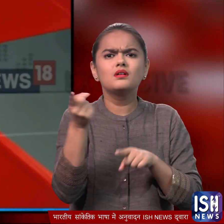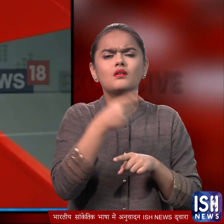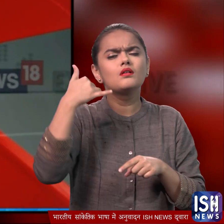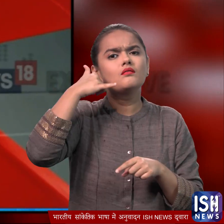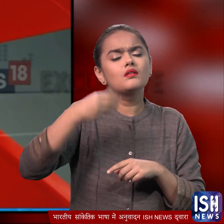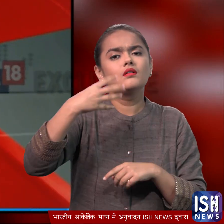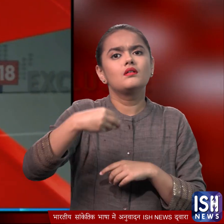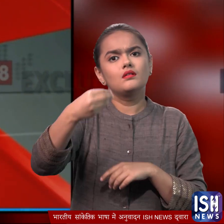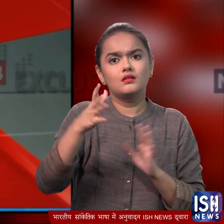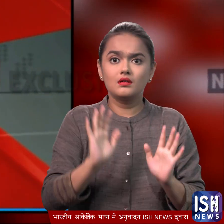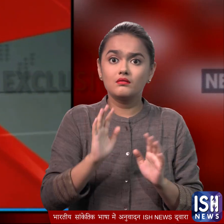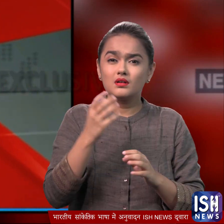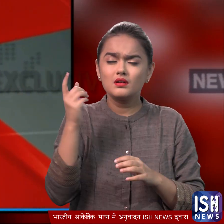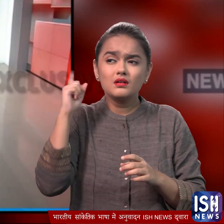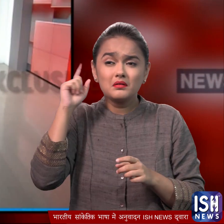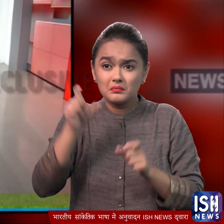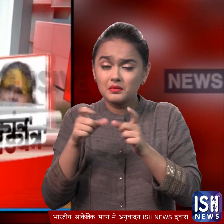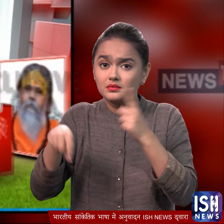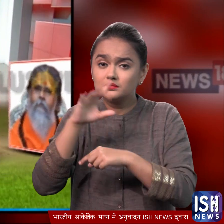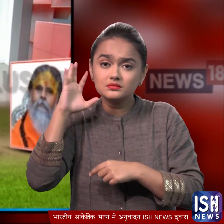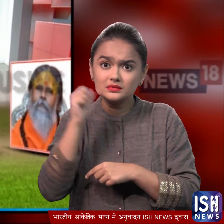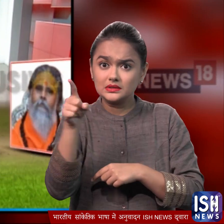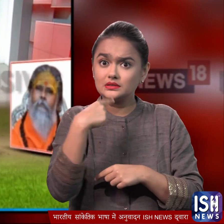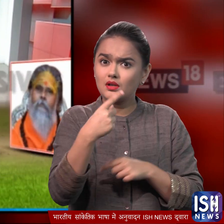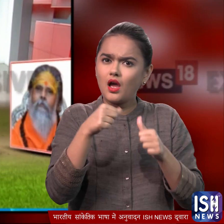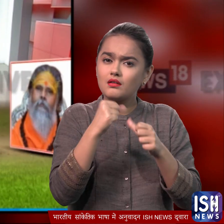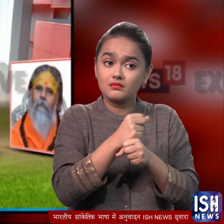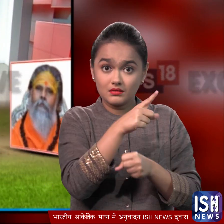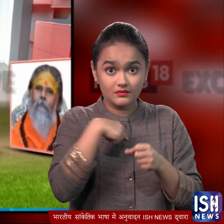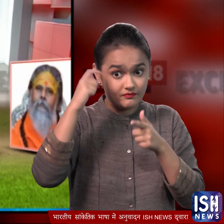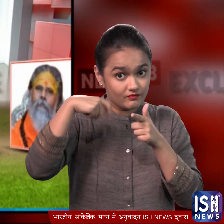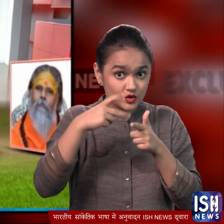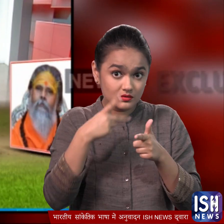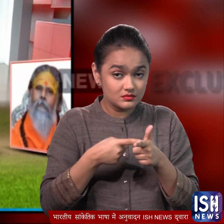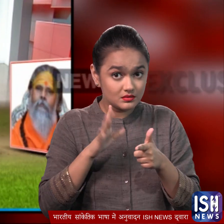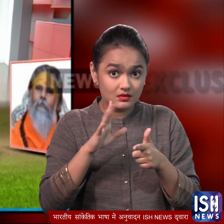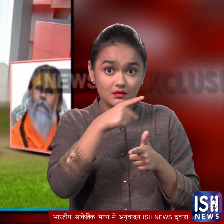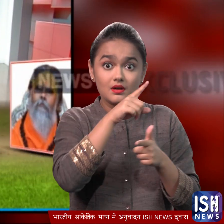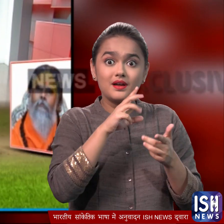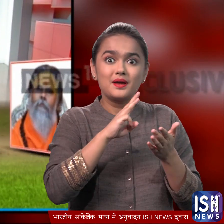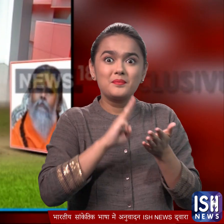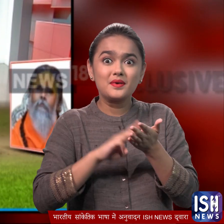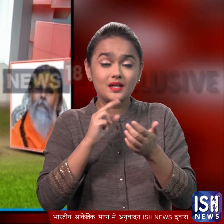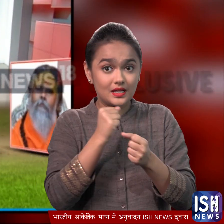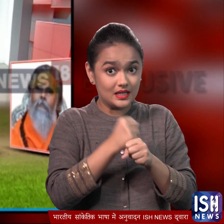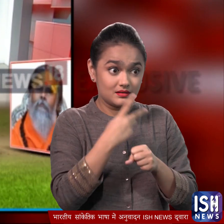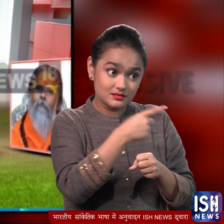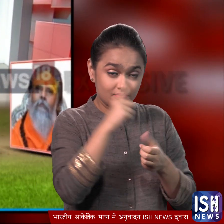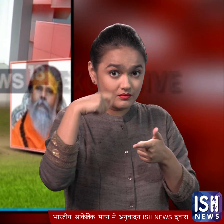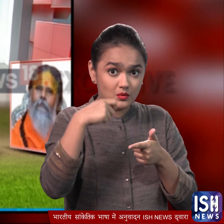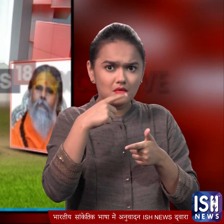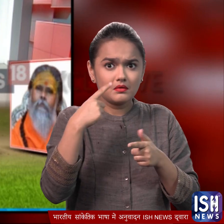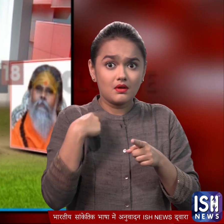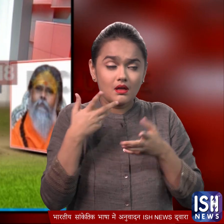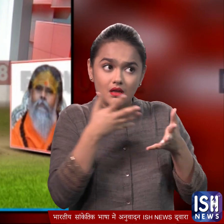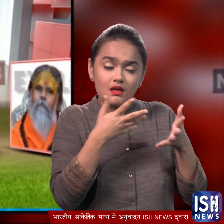पर बात हो रही थी। सूत्रों का दावा है कि आनंद गिरी किसी वीडियो की बात करते थे और उनके जरिए नरेंद्र गिरी को धमकाते थे। पता चला कि इस